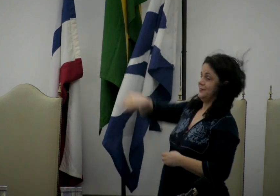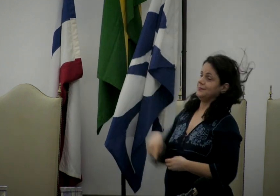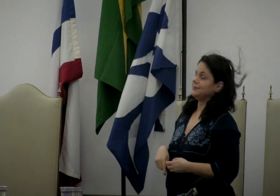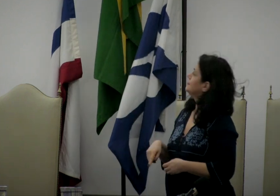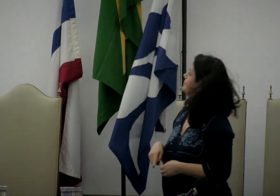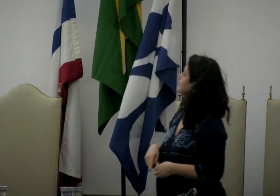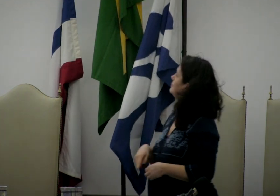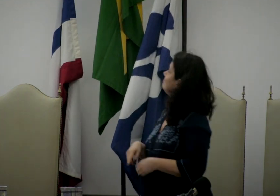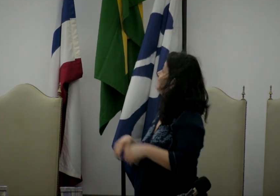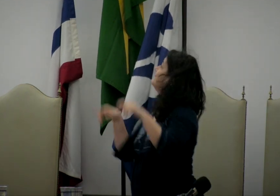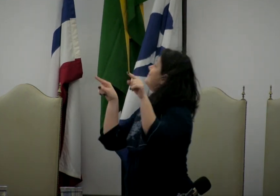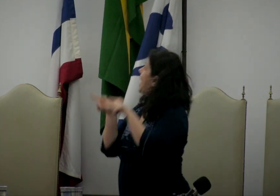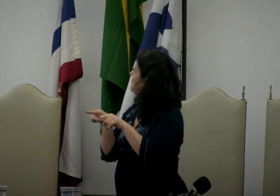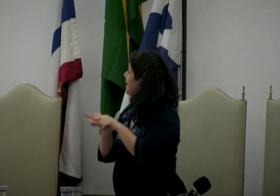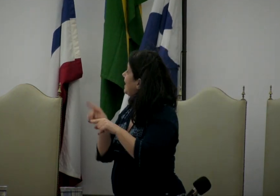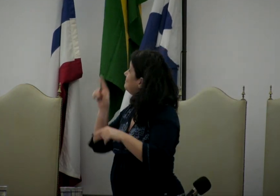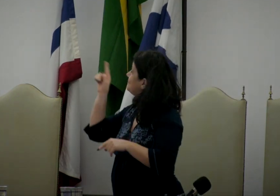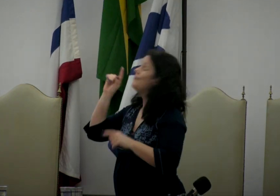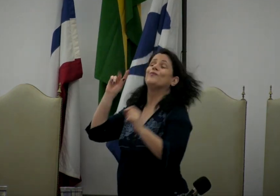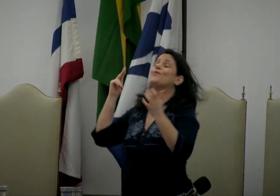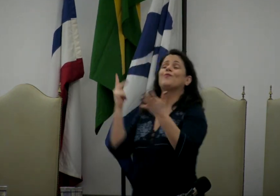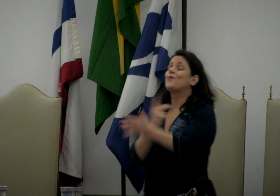Bom, próximo.